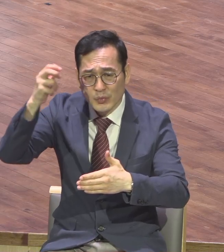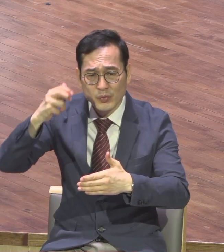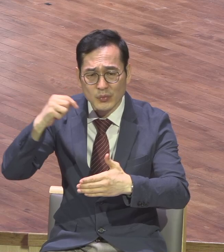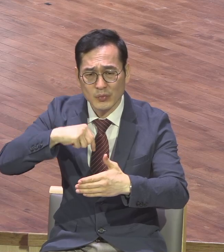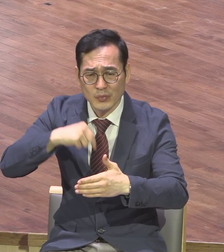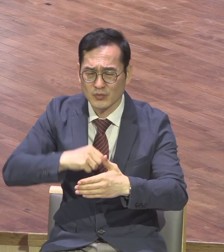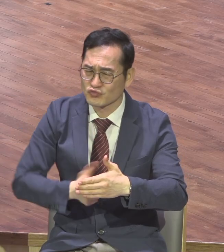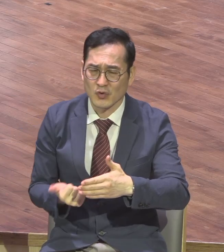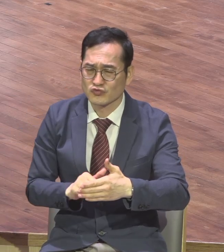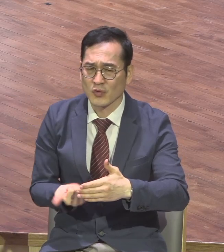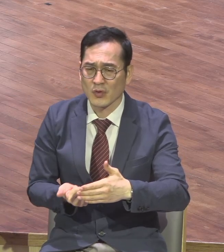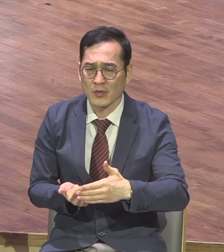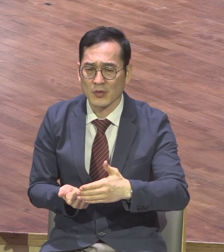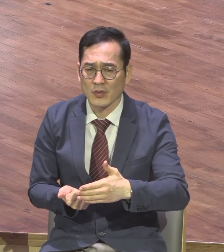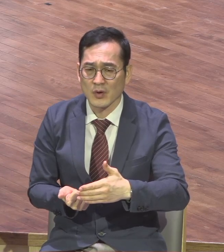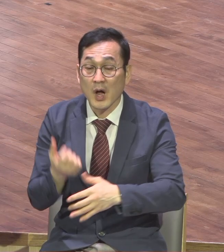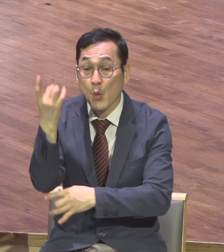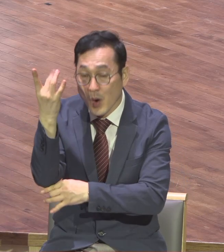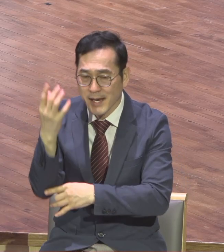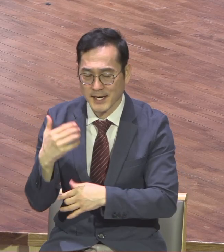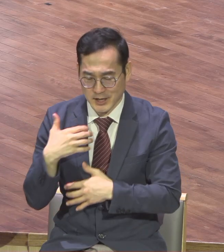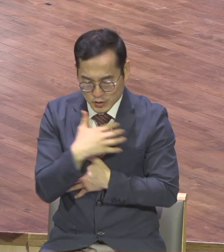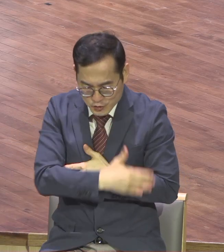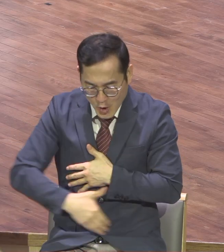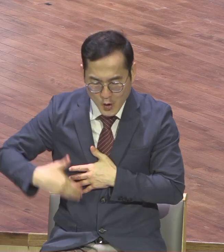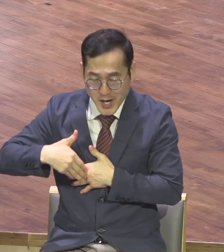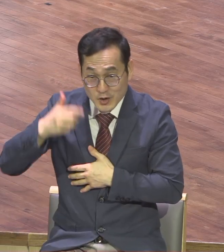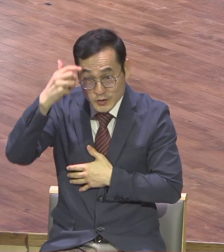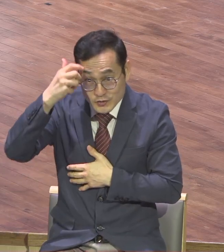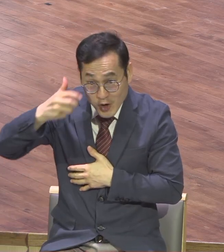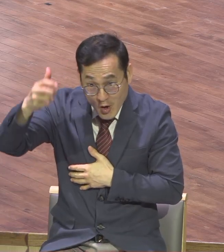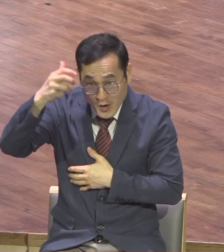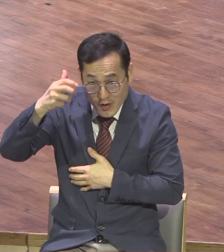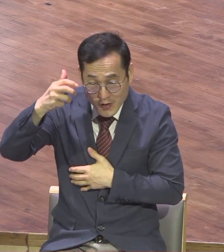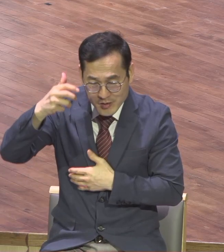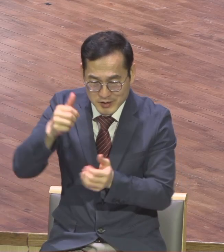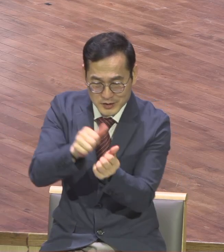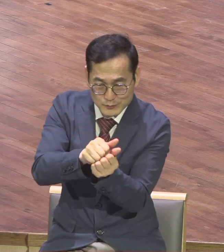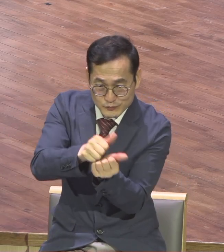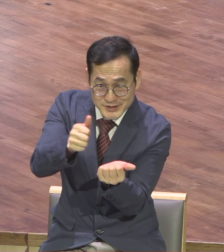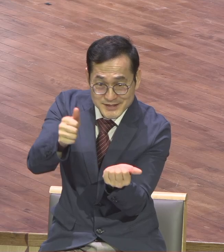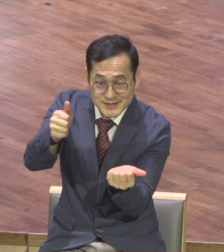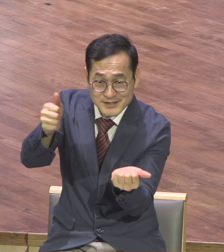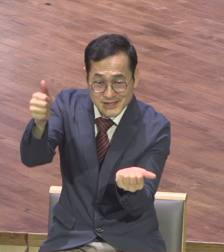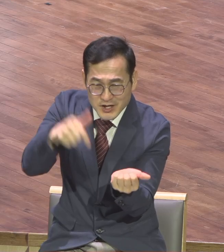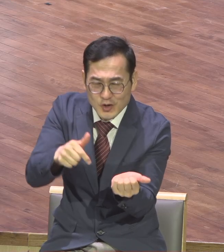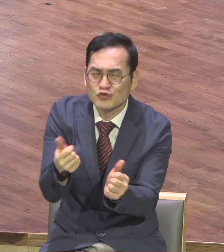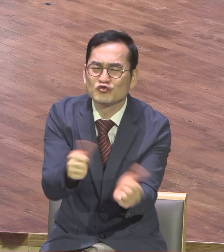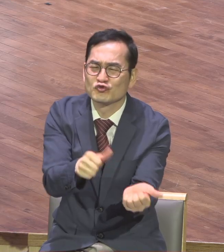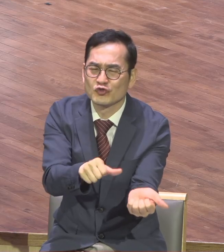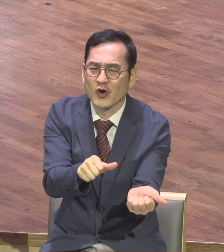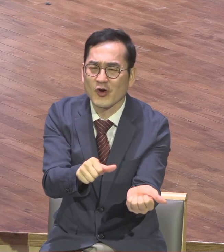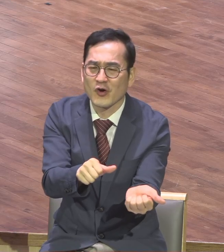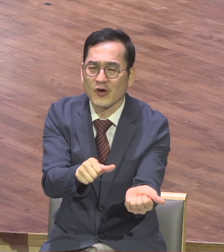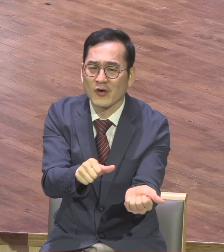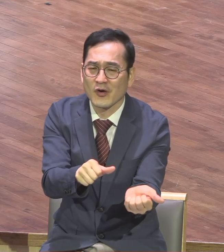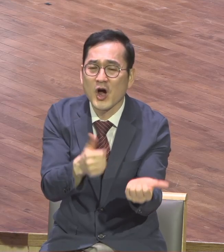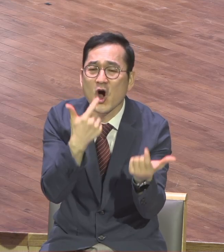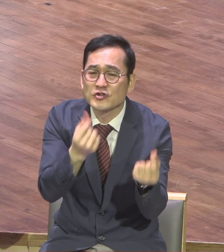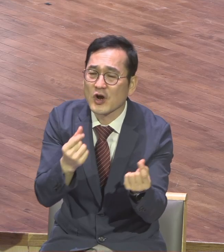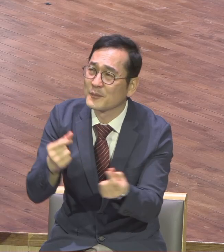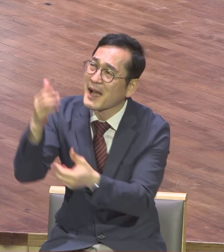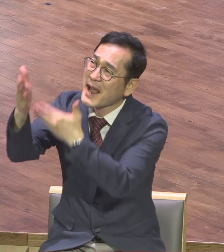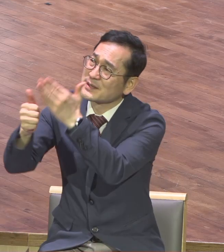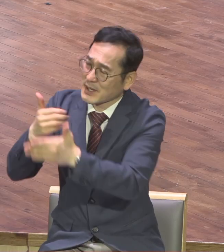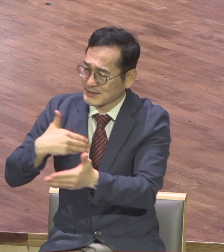육체와 영혼이 분리되는 것을 죽었다 그러죠. 영적인 죽음이 뭐냐? 하나님과 내가 분리된 상태. 이게